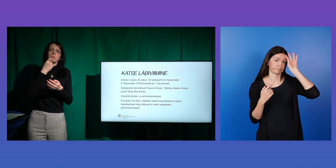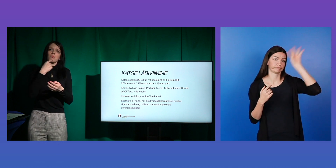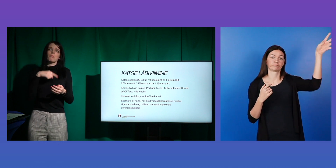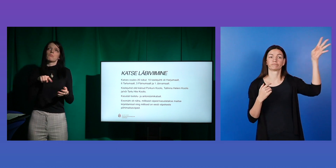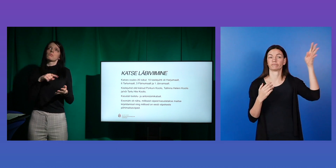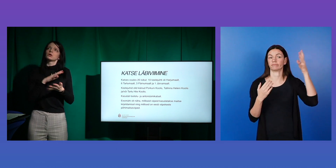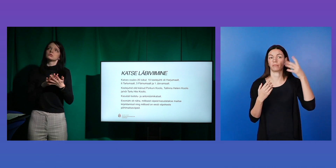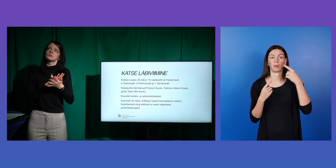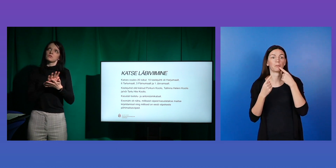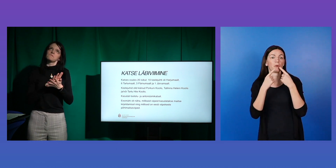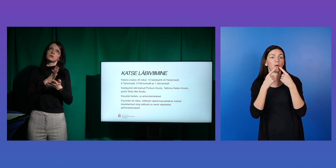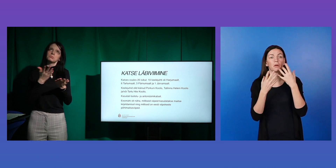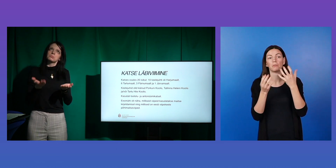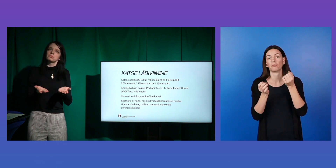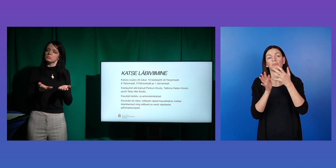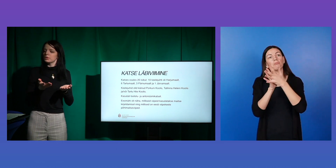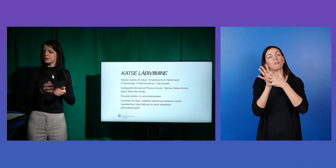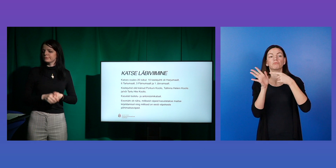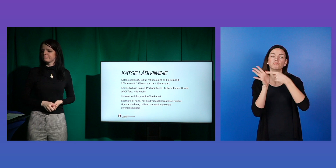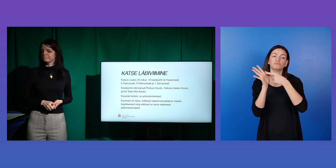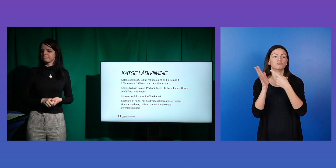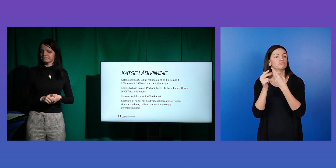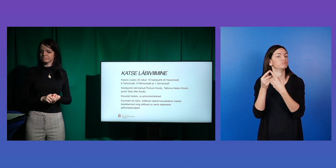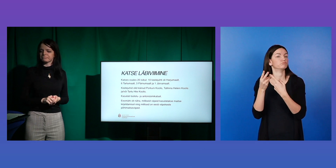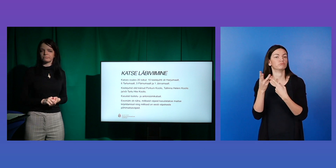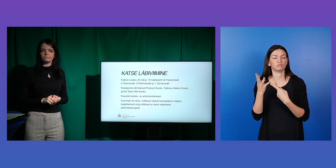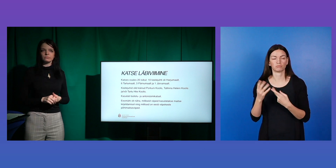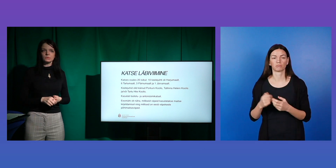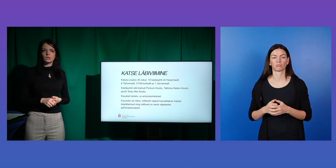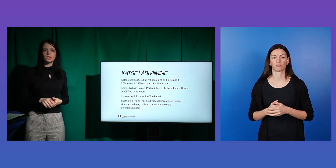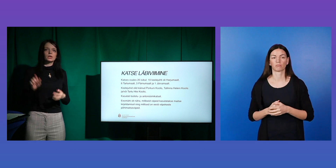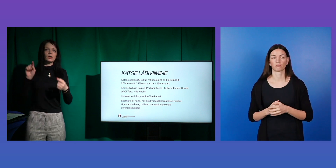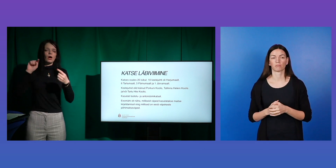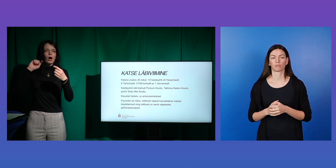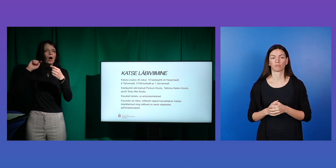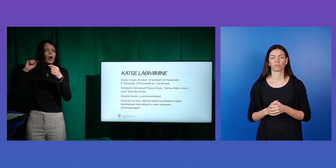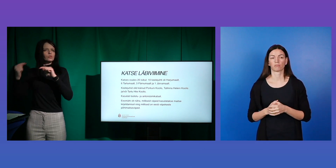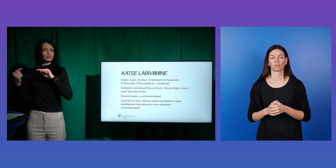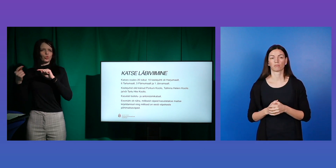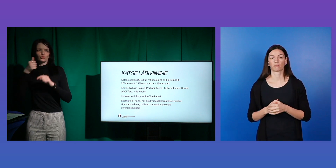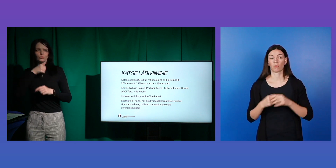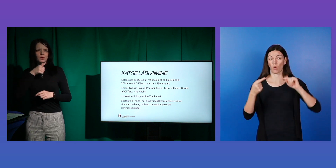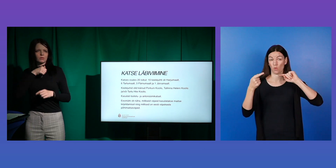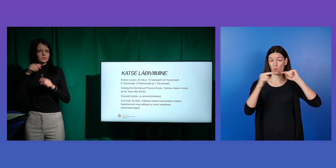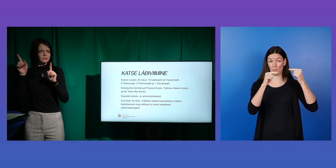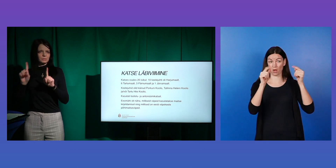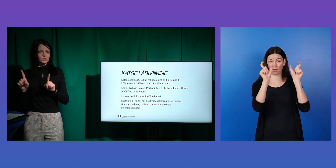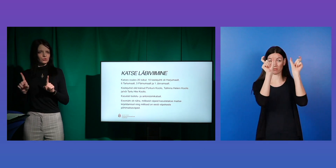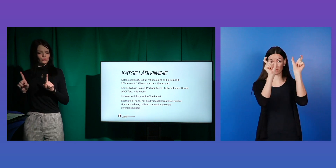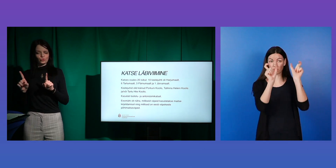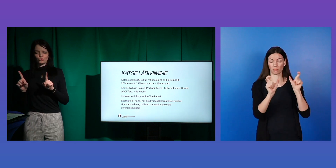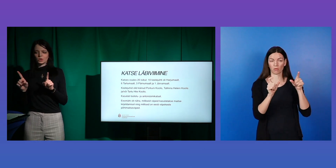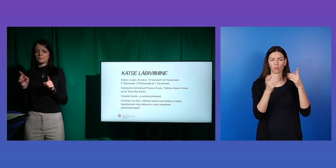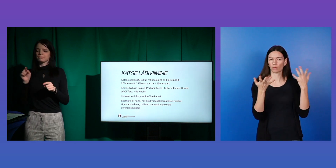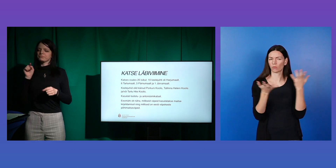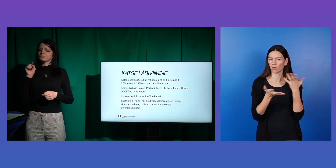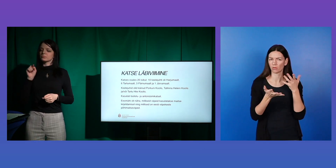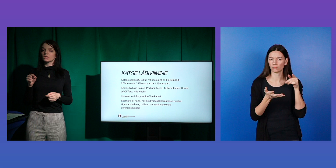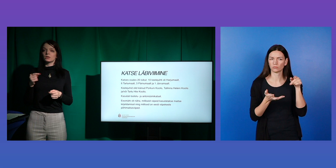Inimesed siis mõtlesid välja neid maitseid või tuletasid meelde ja andsid mulle selle viipe. Antonüümi